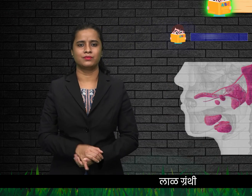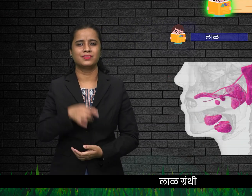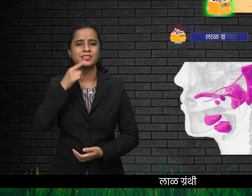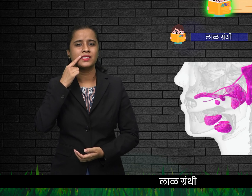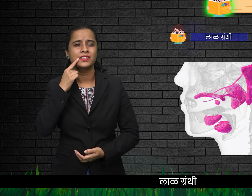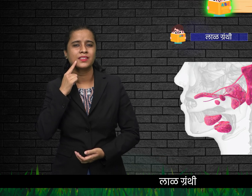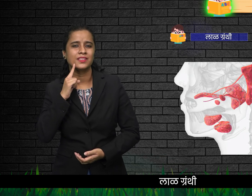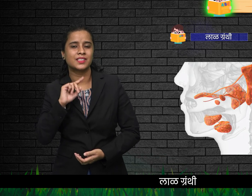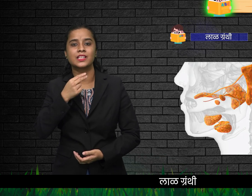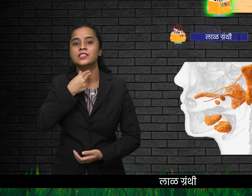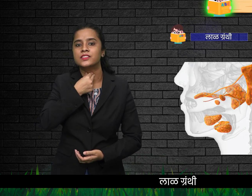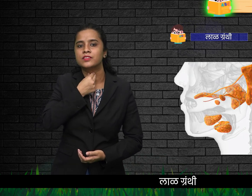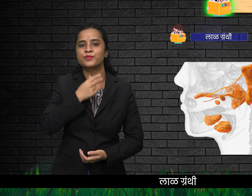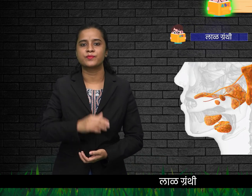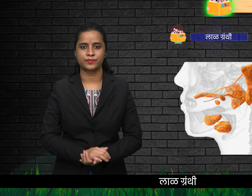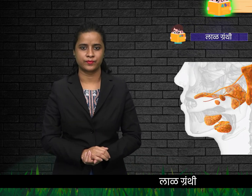लाळ ग्रंथी,